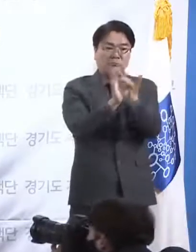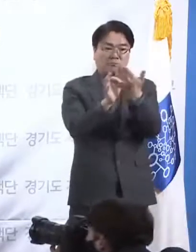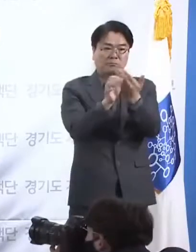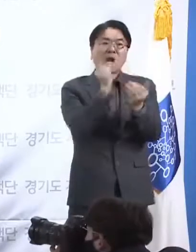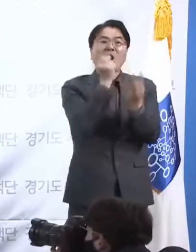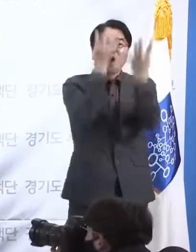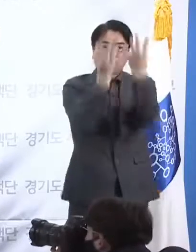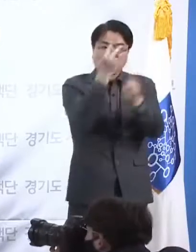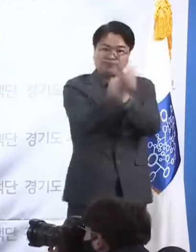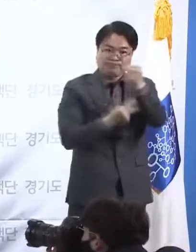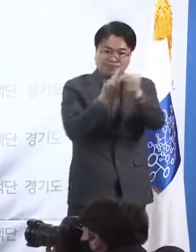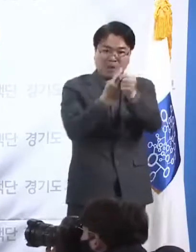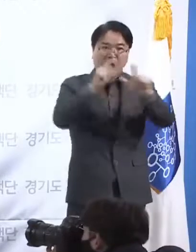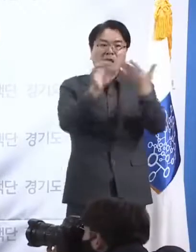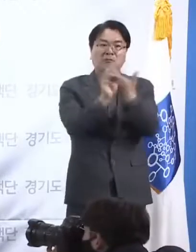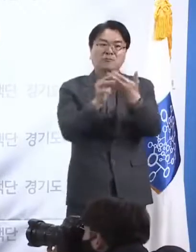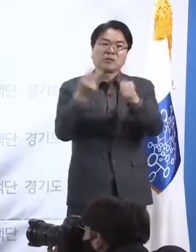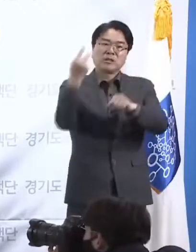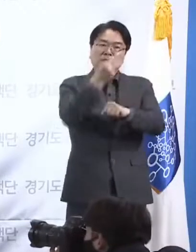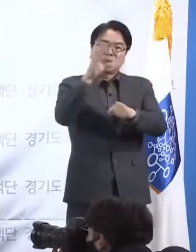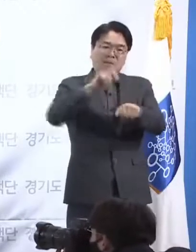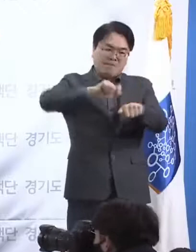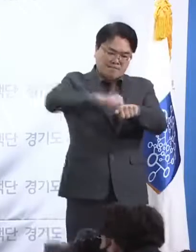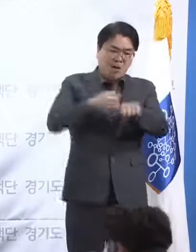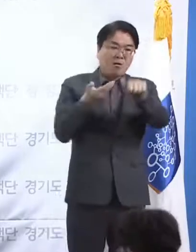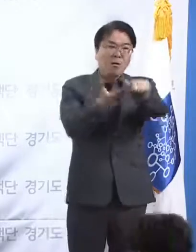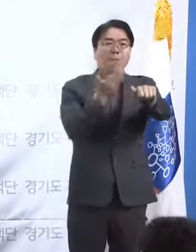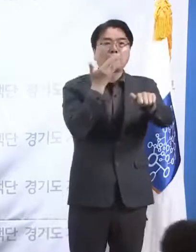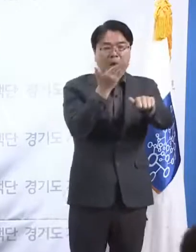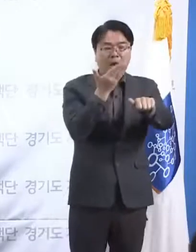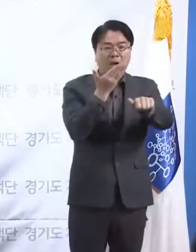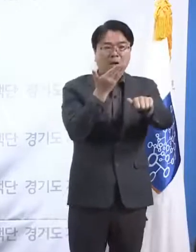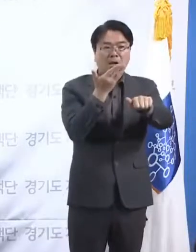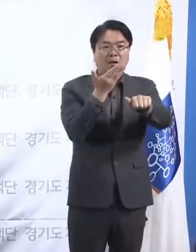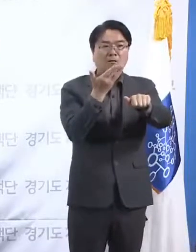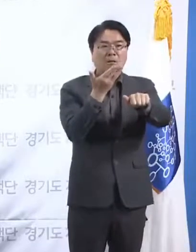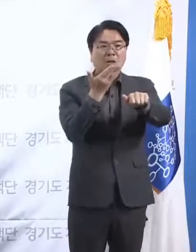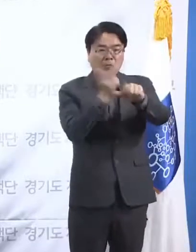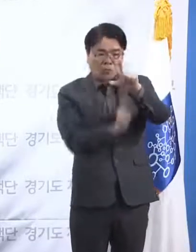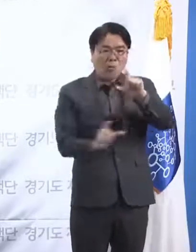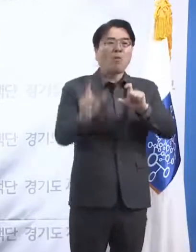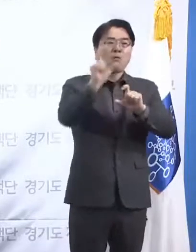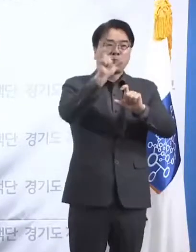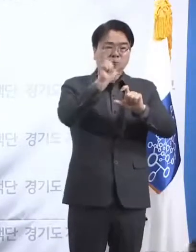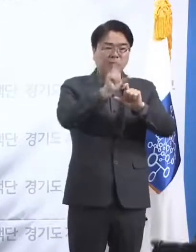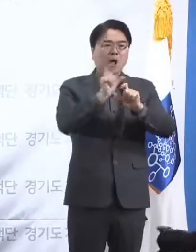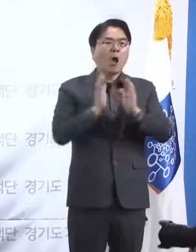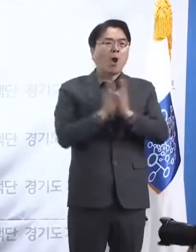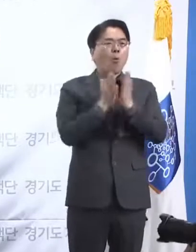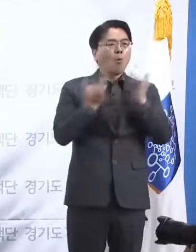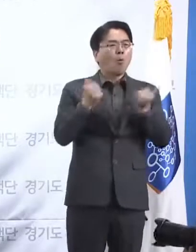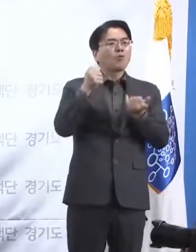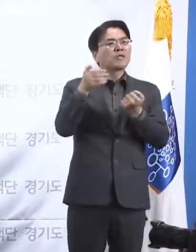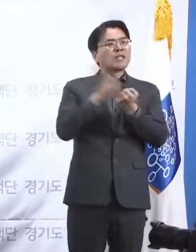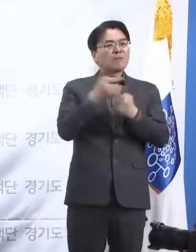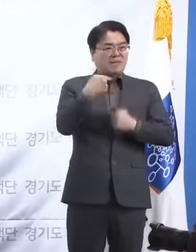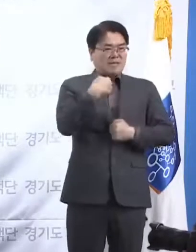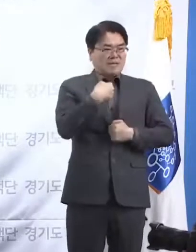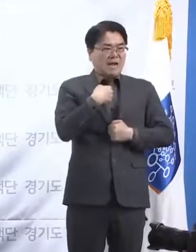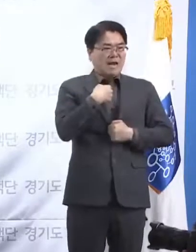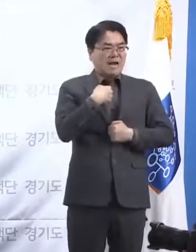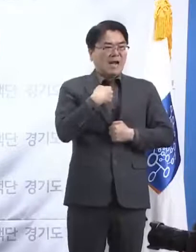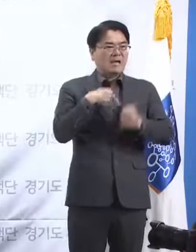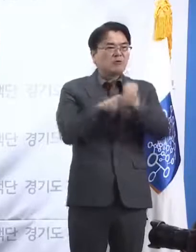징역 2년 또는 벌금 2천만 원에 처해질 수 있고 나아가서 본인의 위반에 의해서 감염이